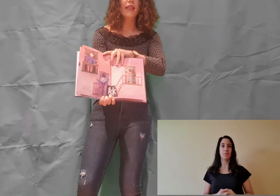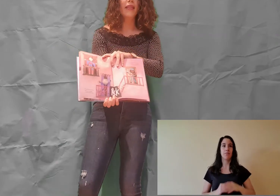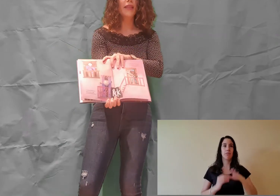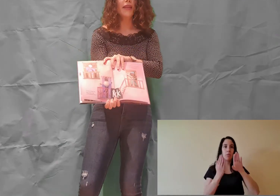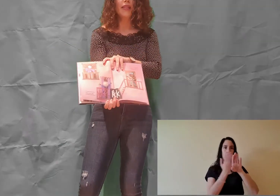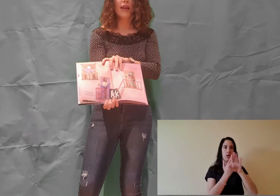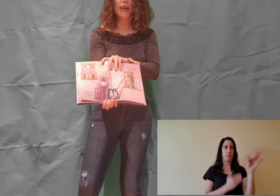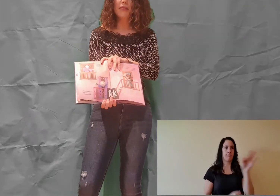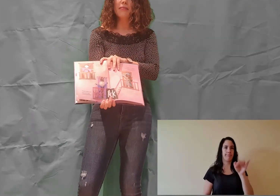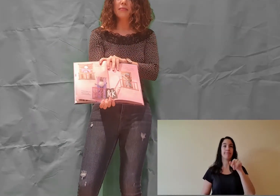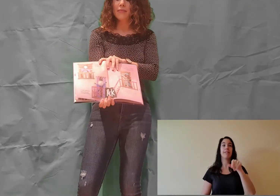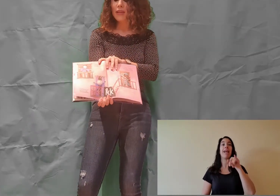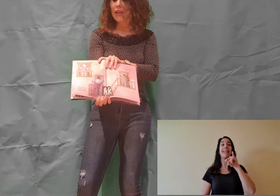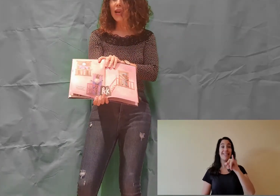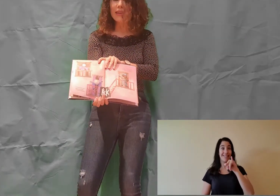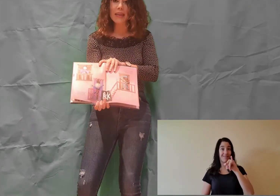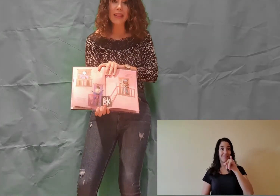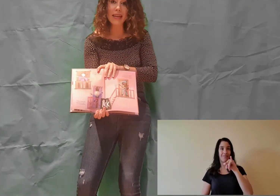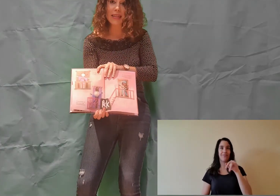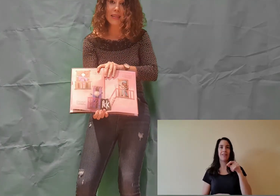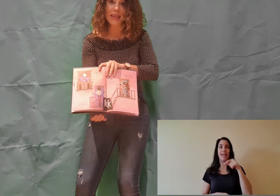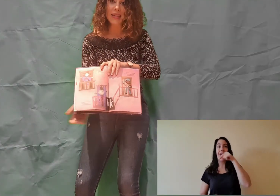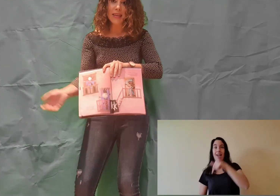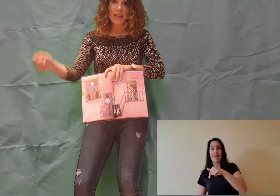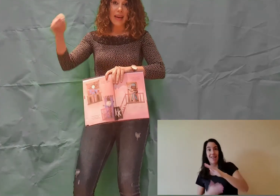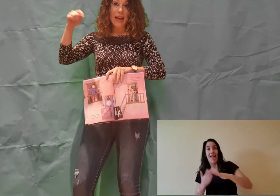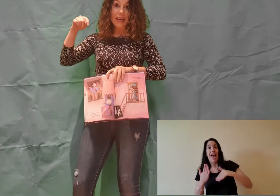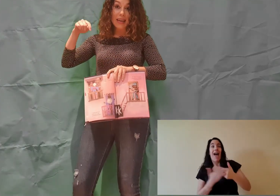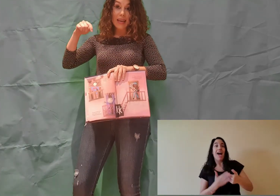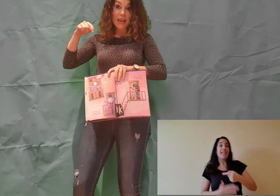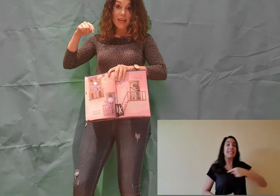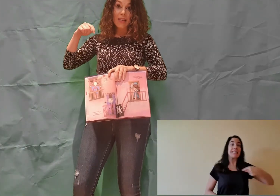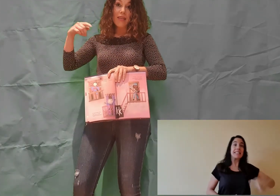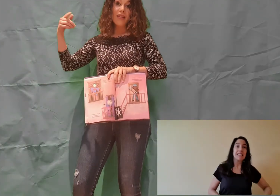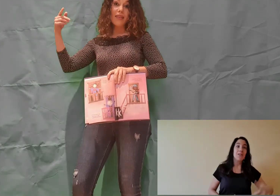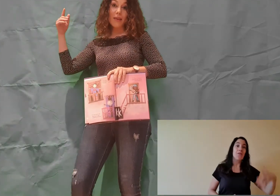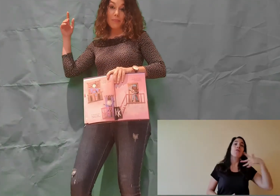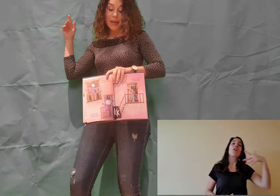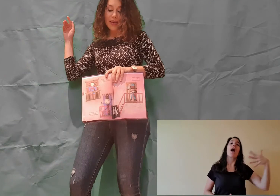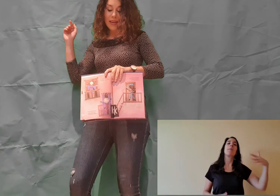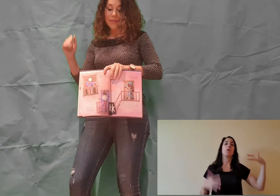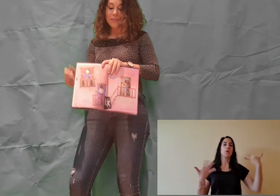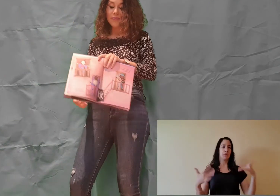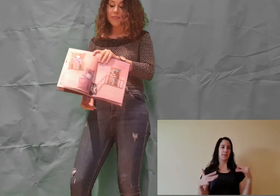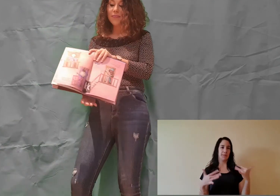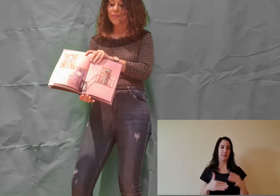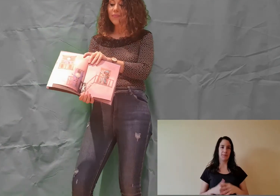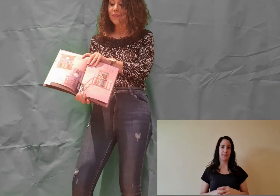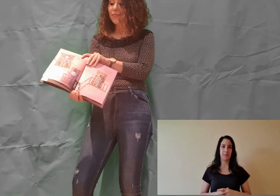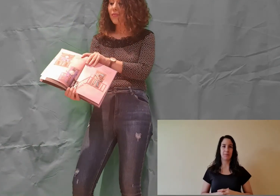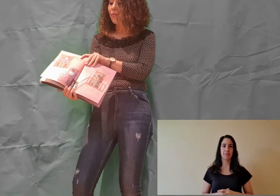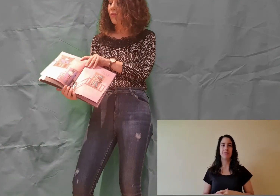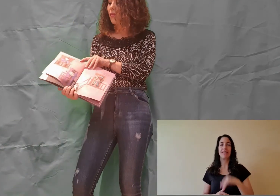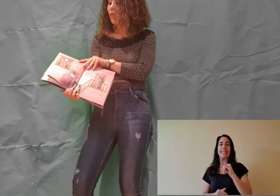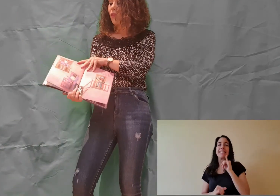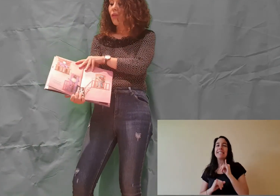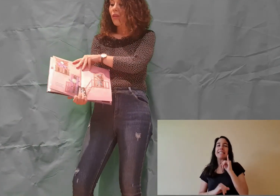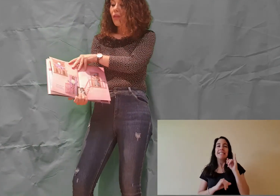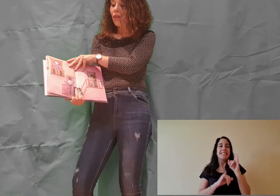Ni qué decir de I, la reina del indie, aquí y en Pekín.